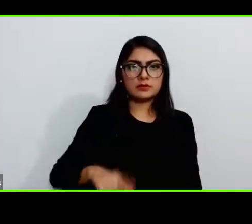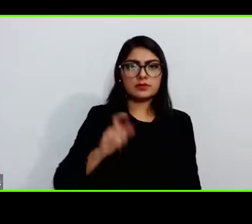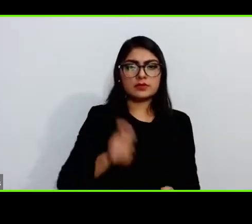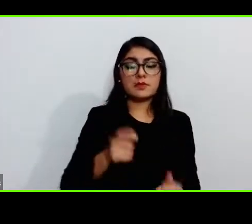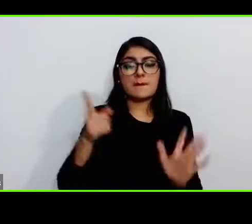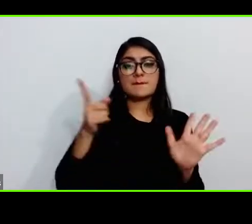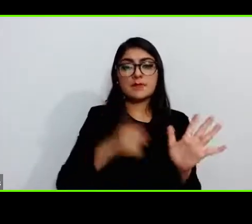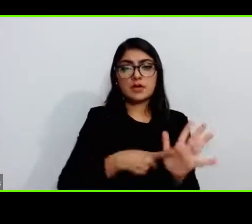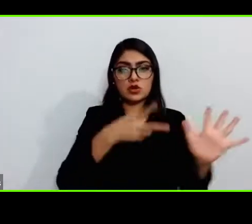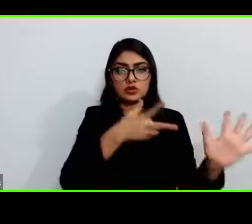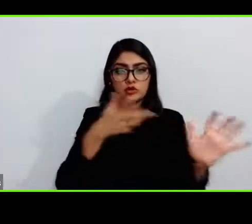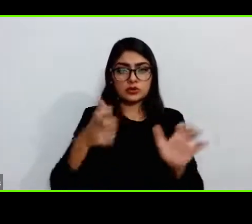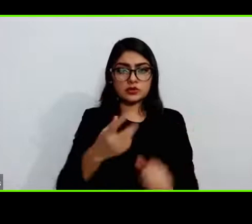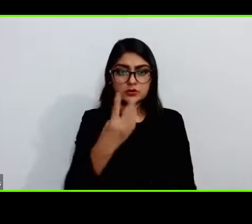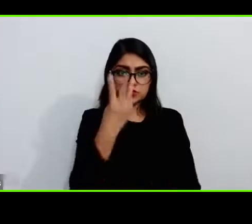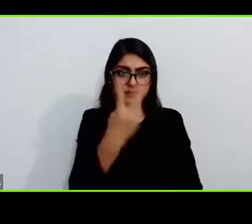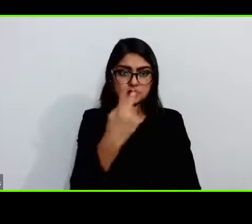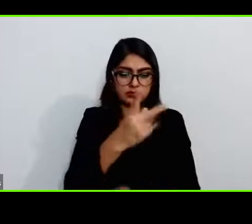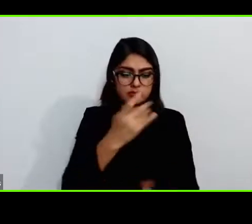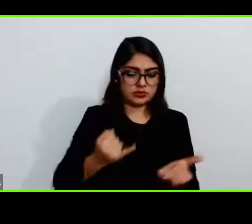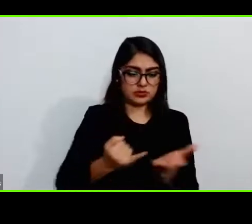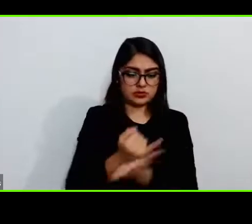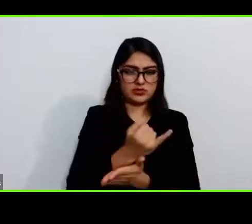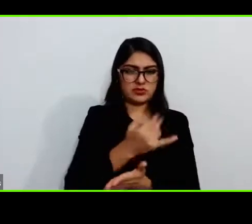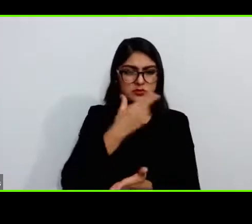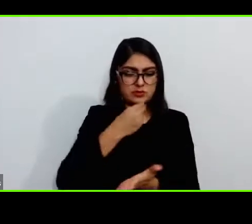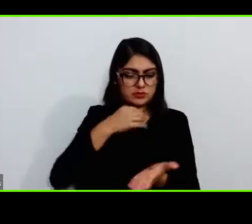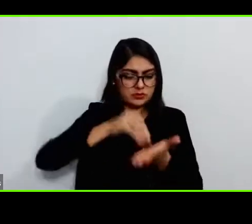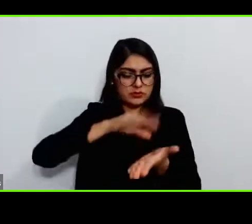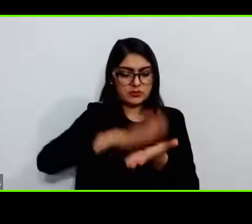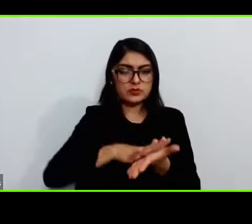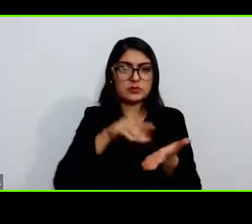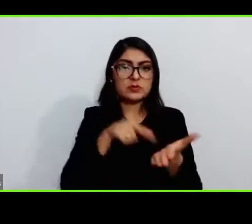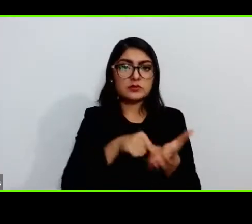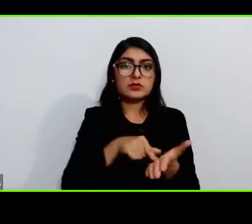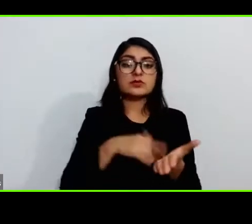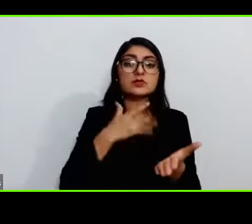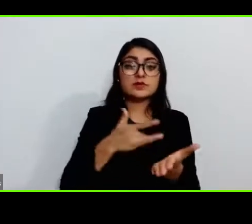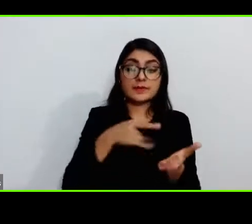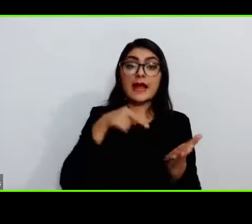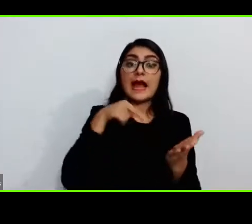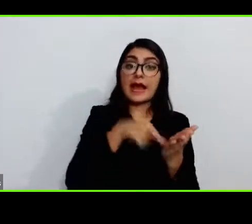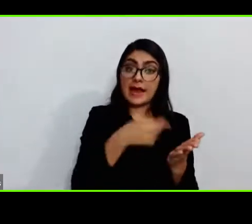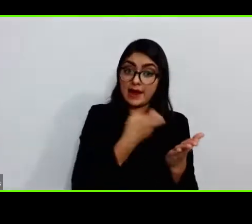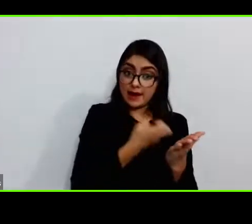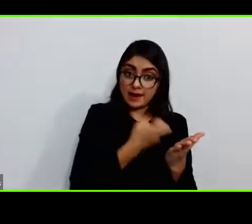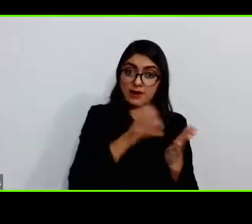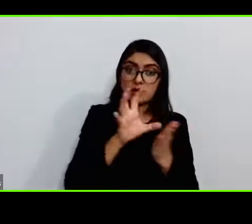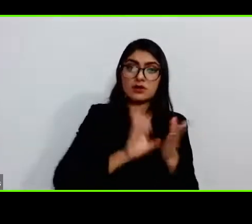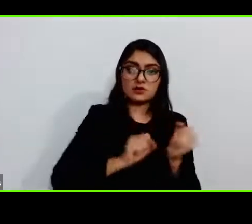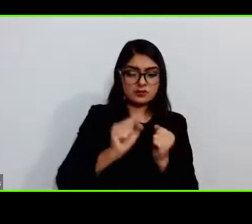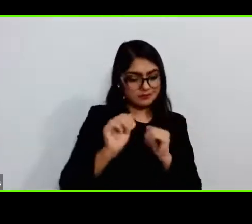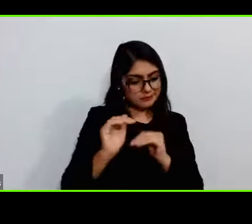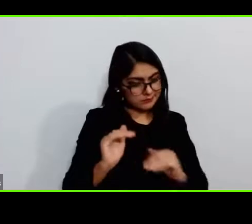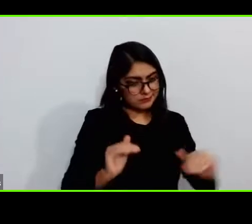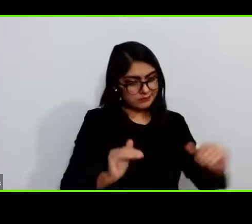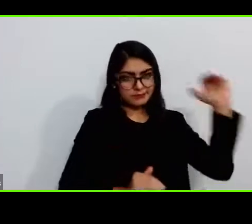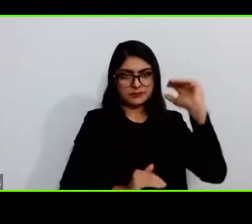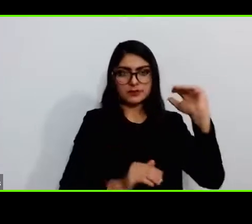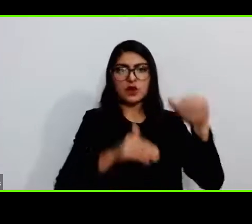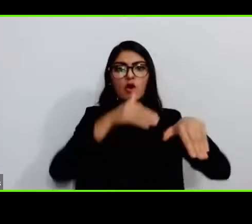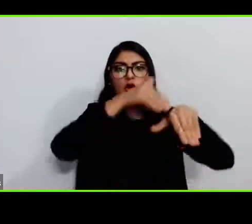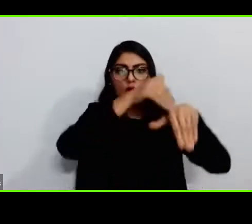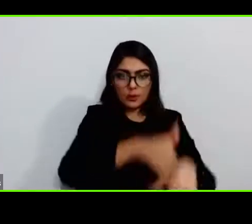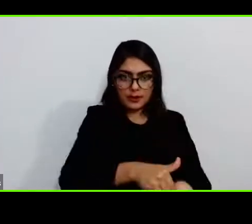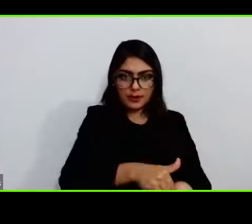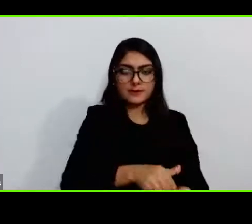1803. Esa decisión estableció básicamente la supremacía constitucional en el régimen norteamericano. Eso significa que